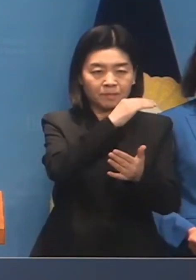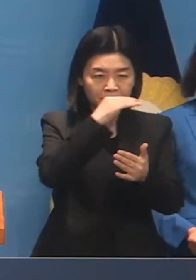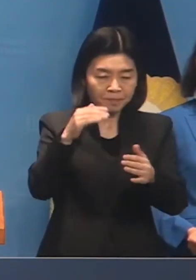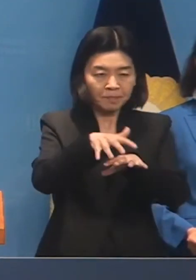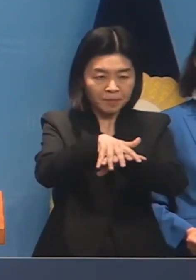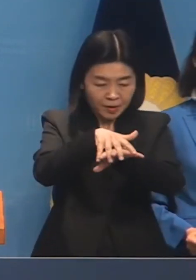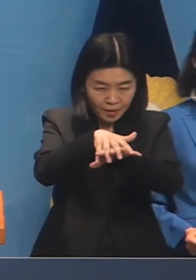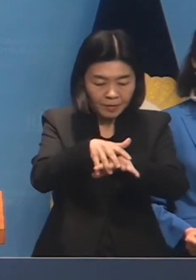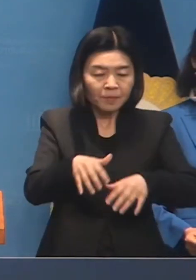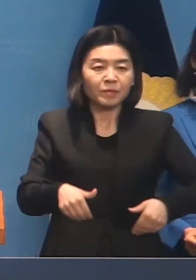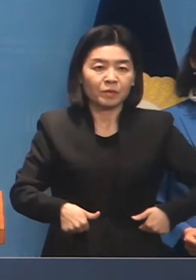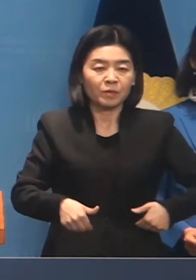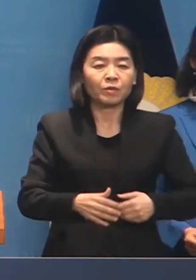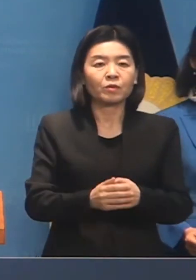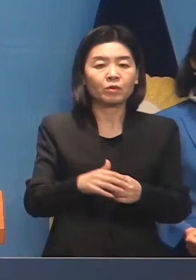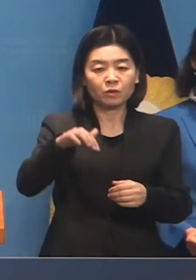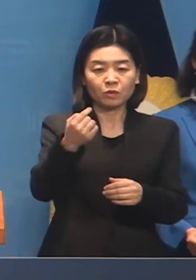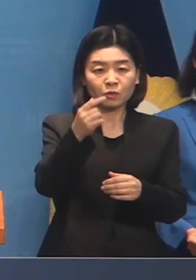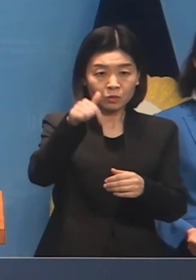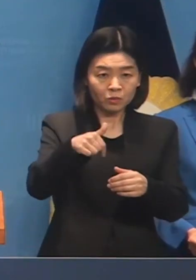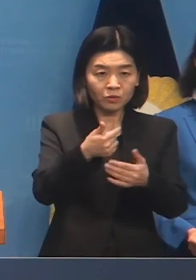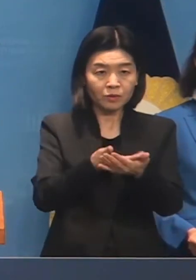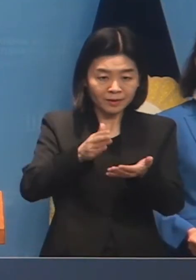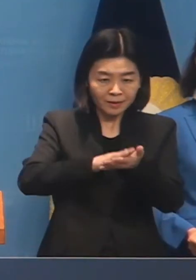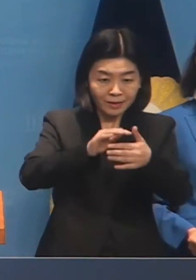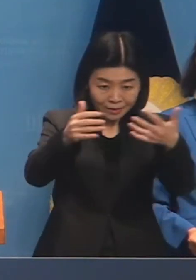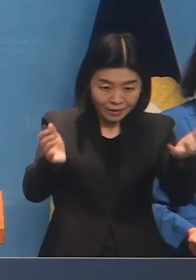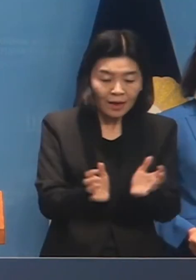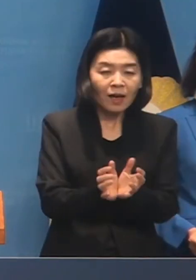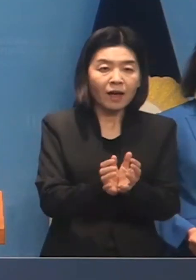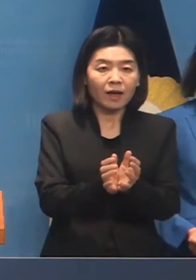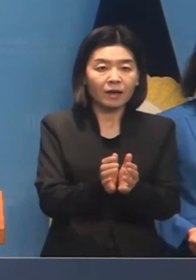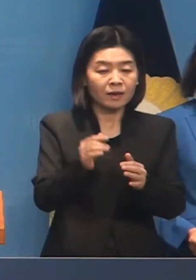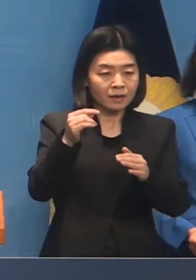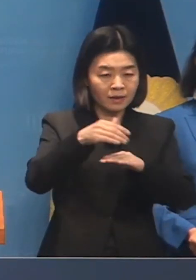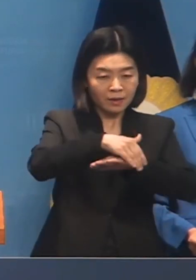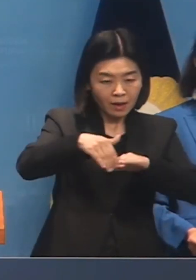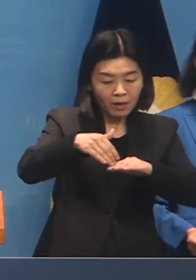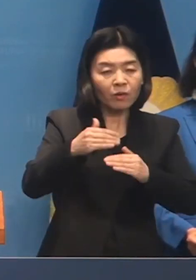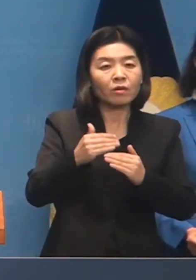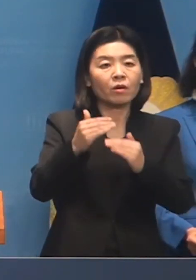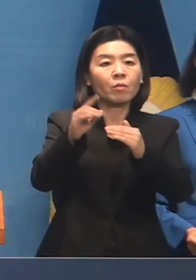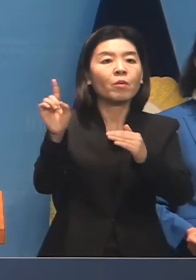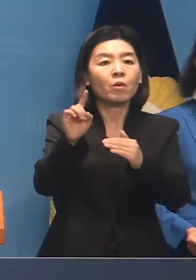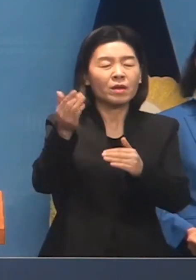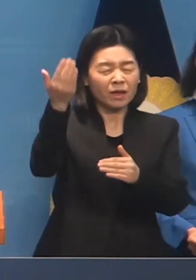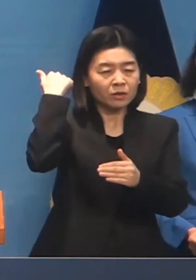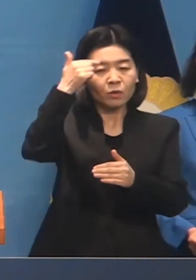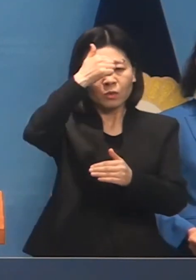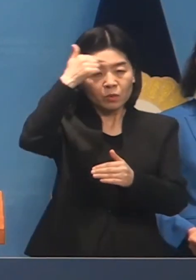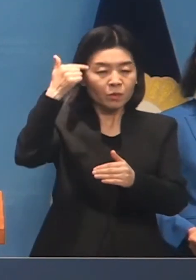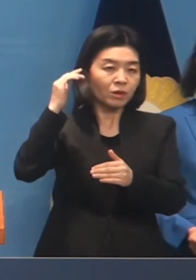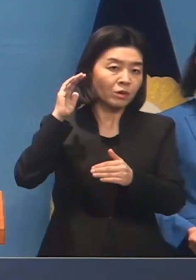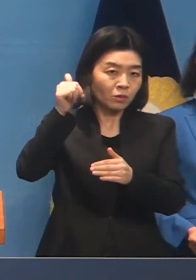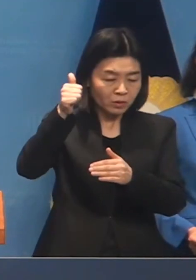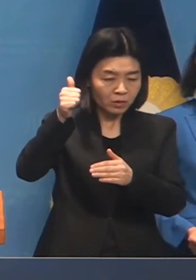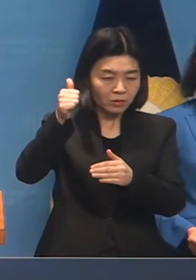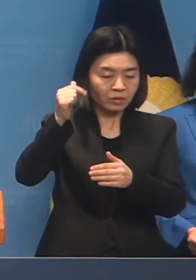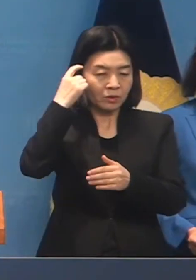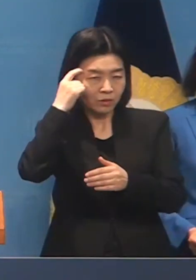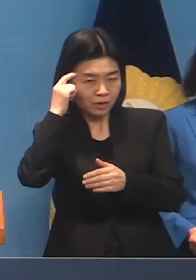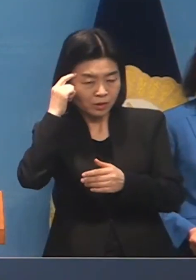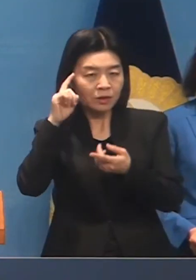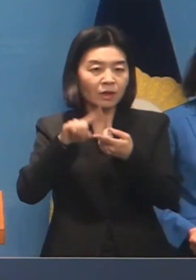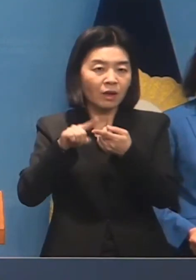조국혁신당이 제안하는 사법개혁 로드맵은 노무현 정부 시기 사법제도개혁 추진위원회 사개추이